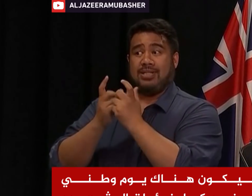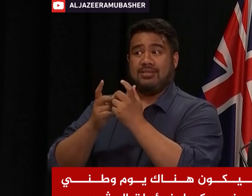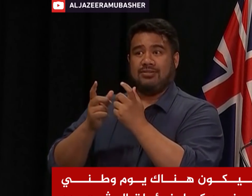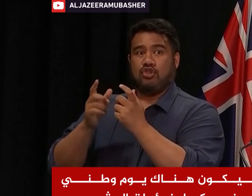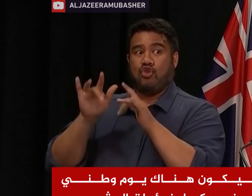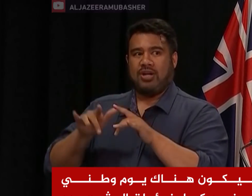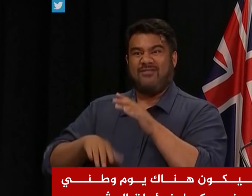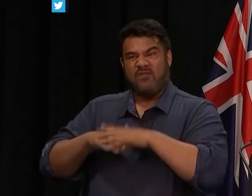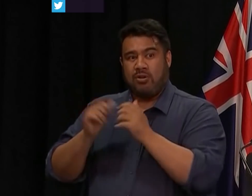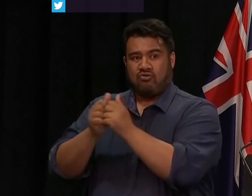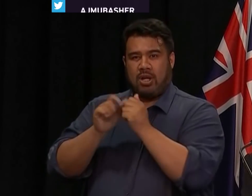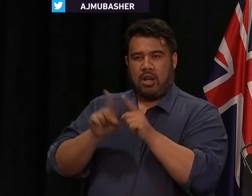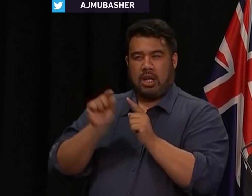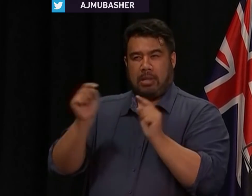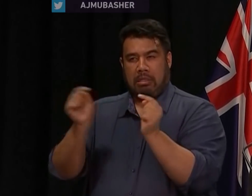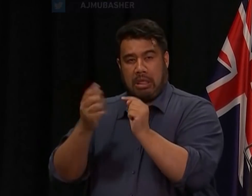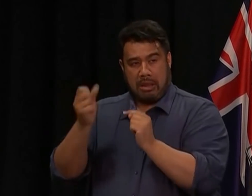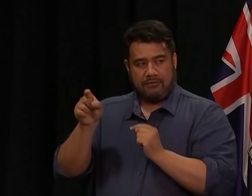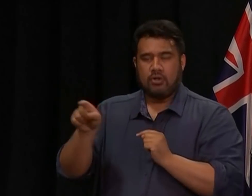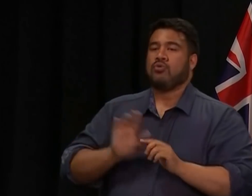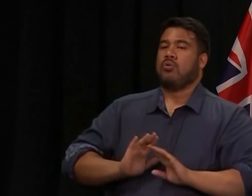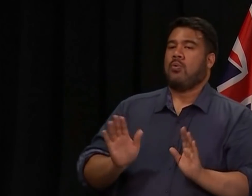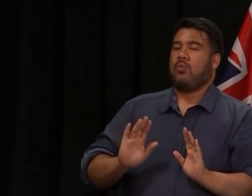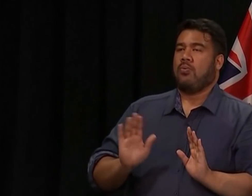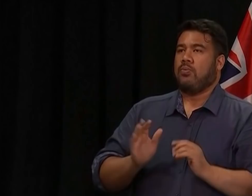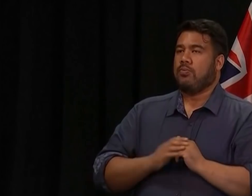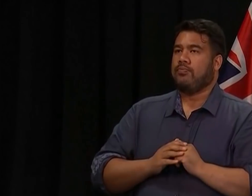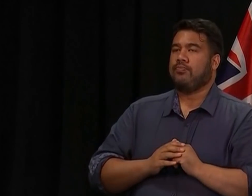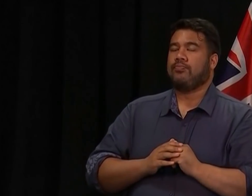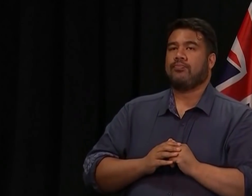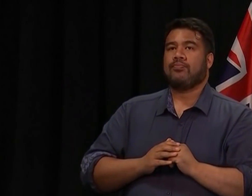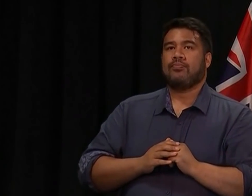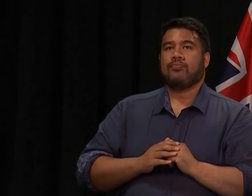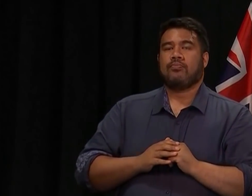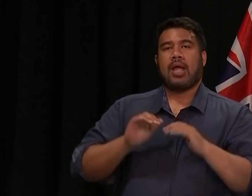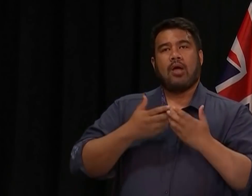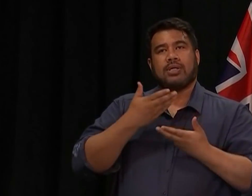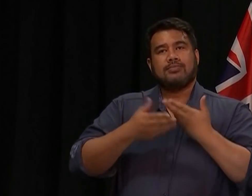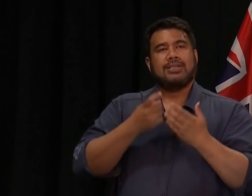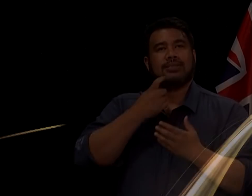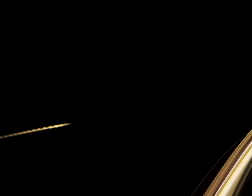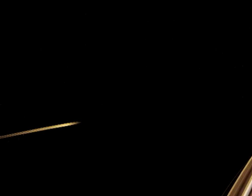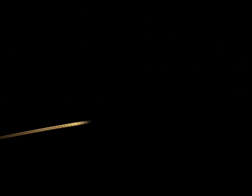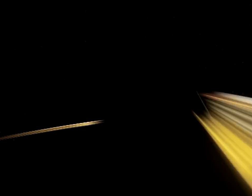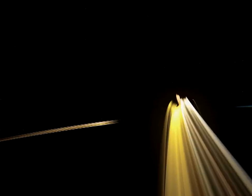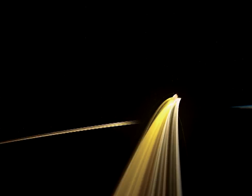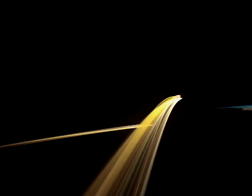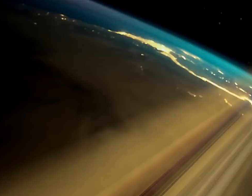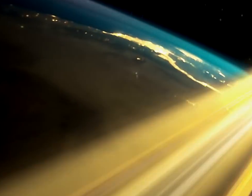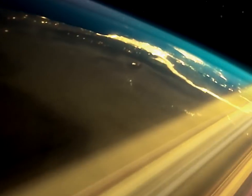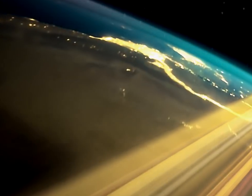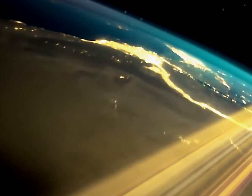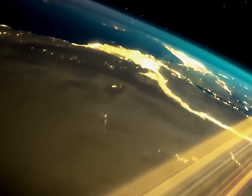No, absolutely not. There isn't. Simply put, there's probably a reason it took Australia.